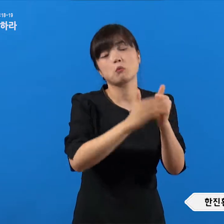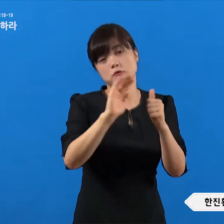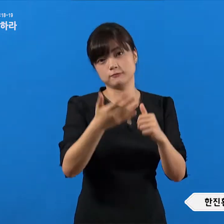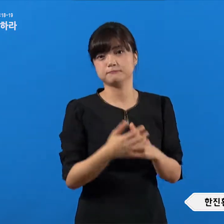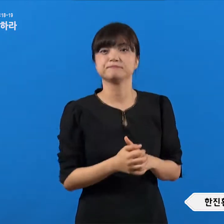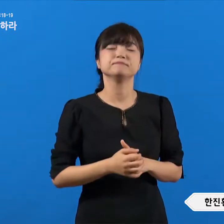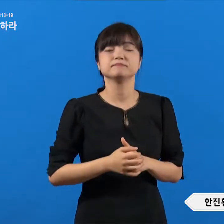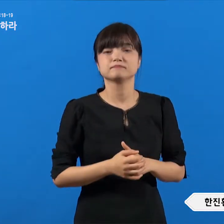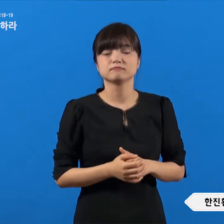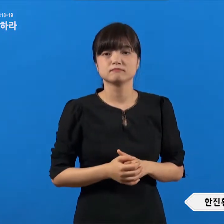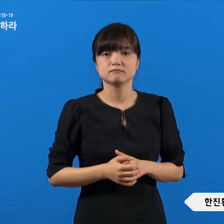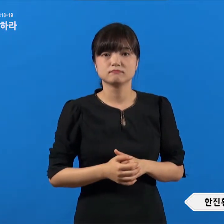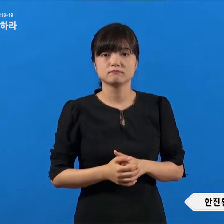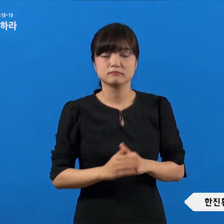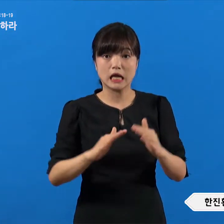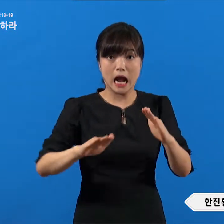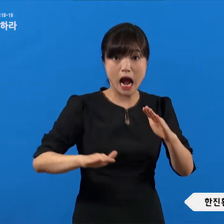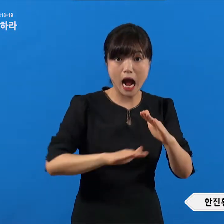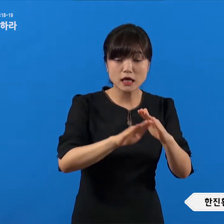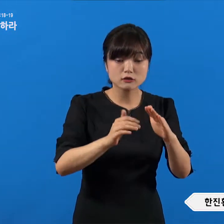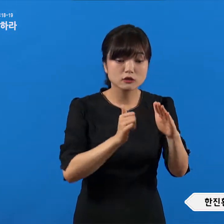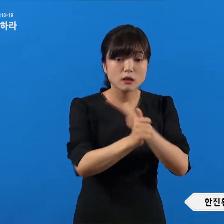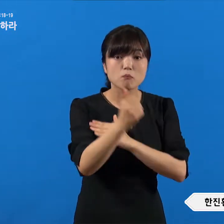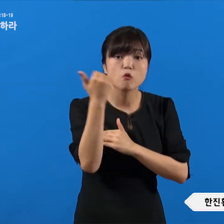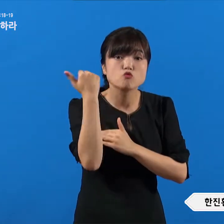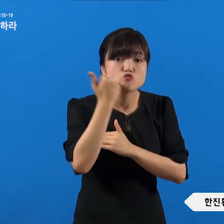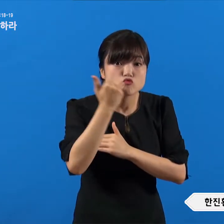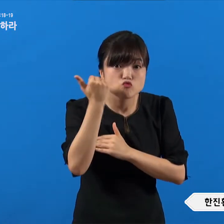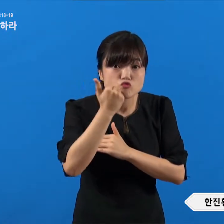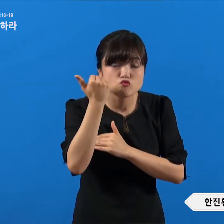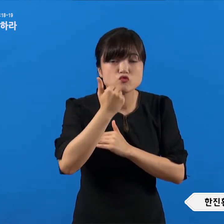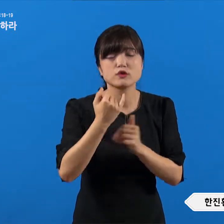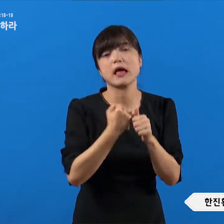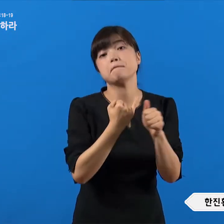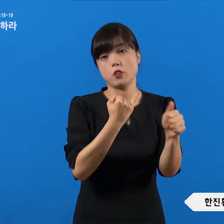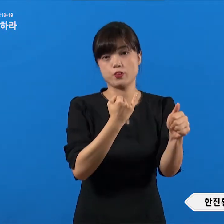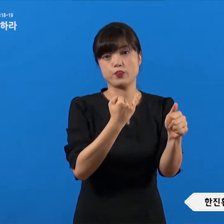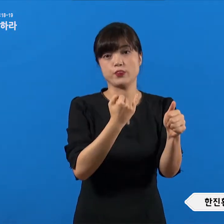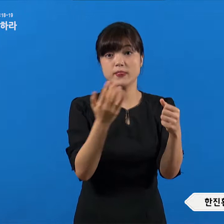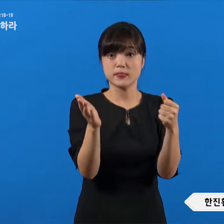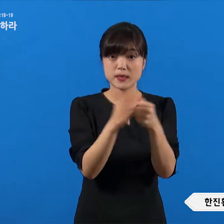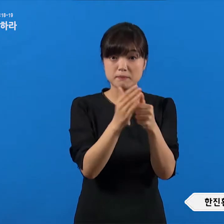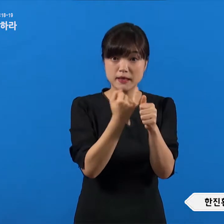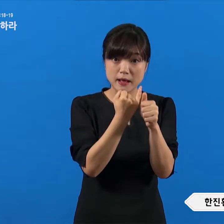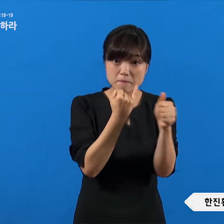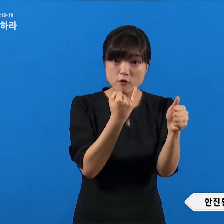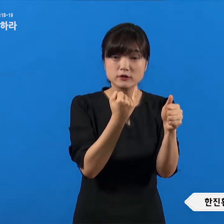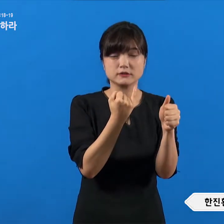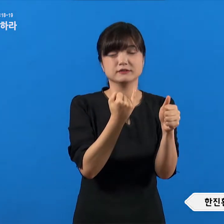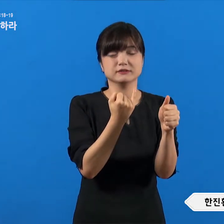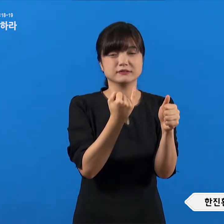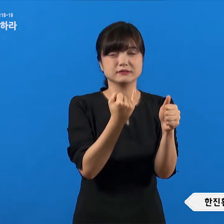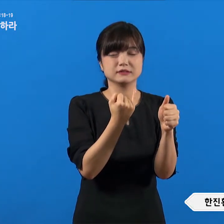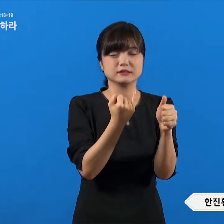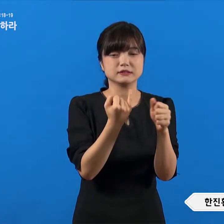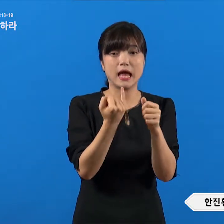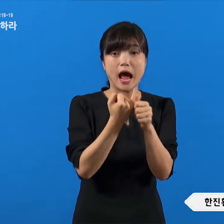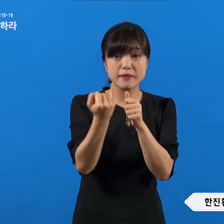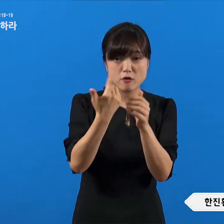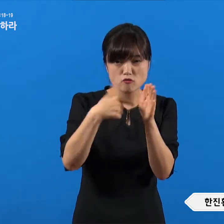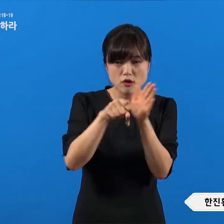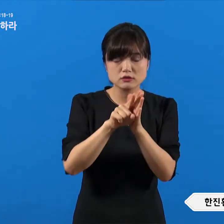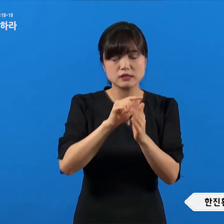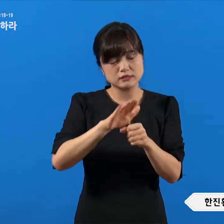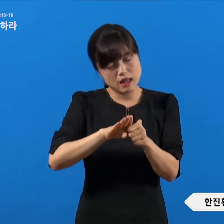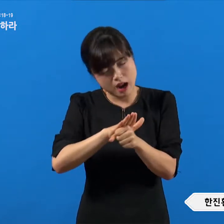합니다. 가정의 머리는 남편이지요. 그래서 남편은 사랑하고 희생할 수